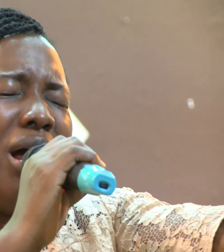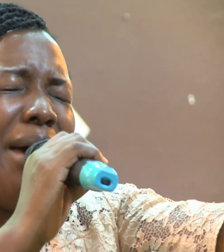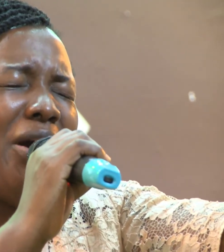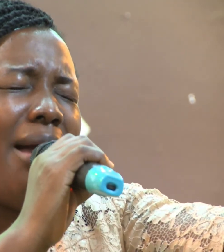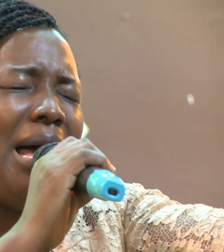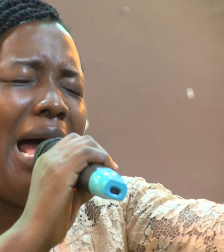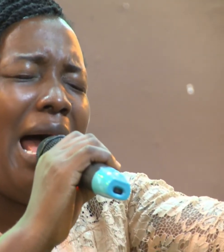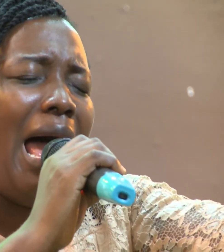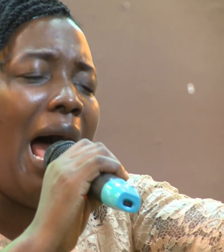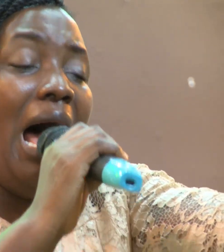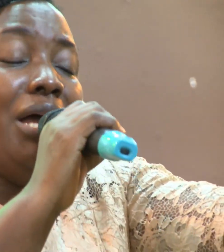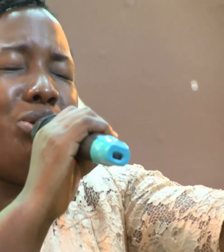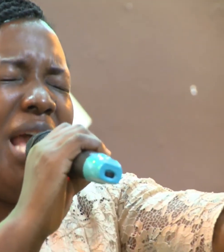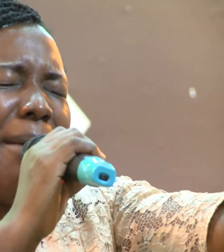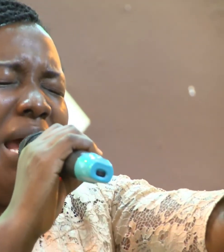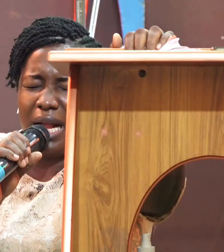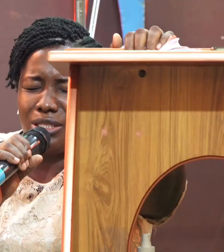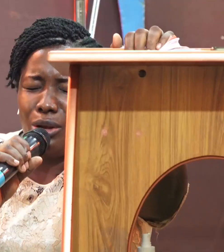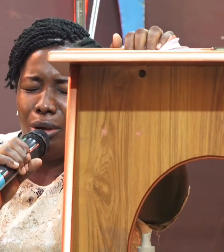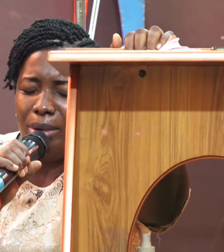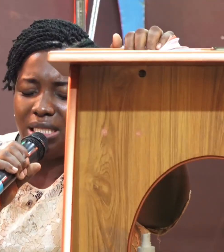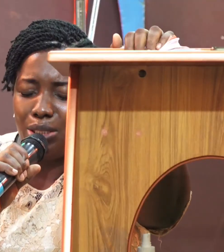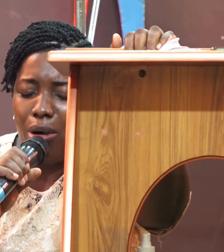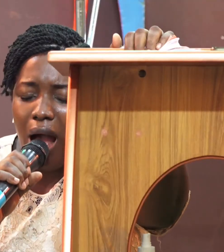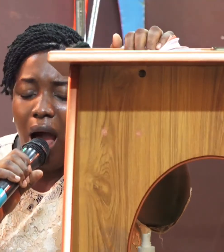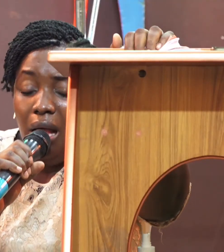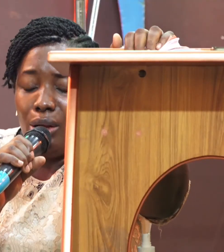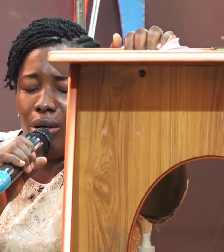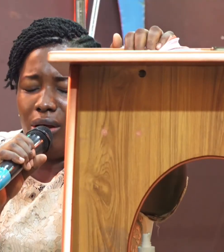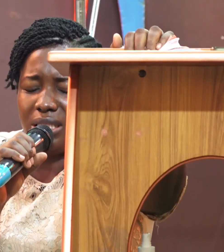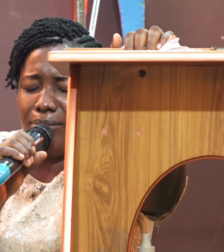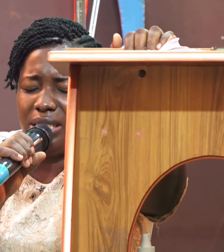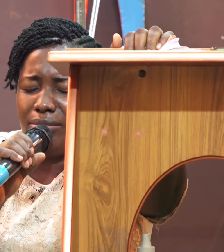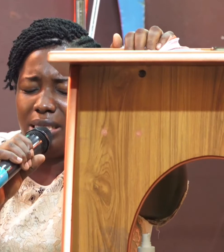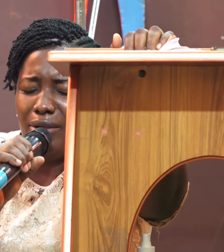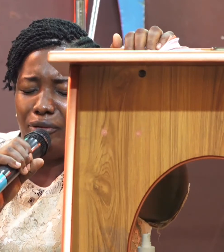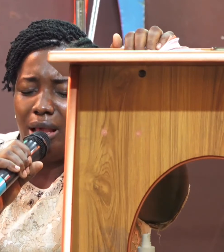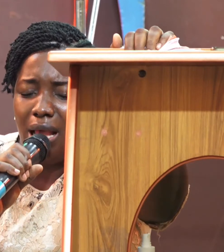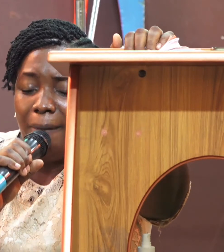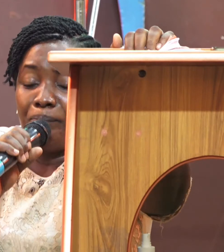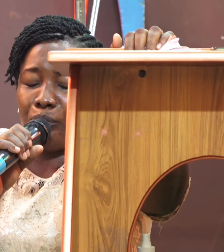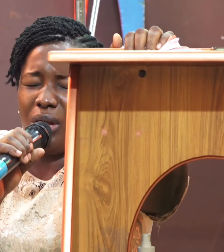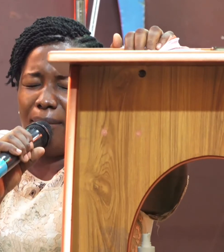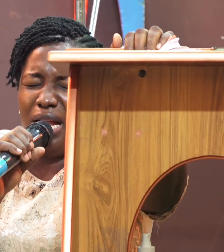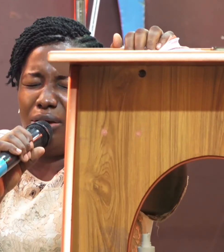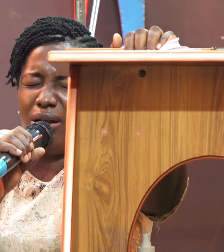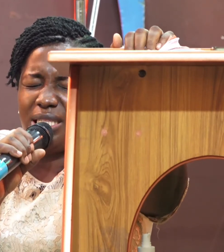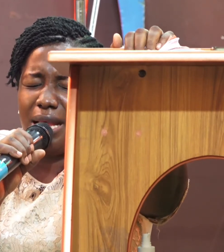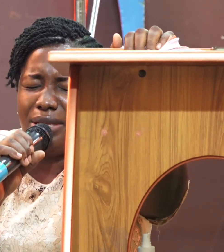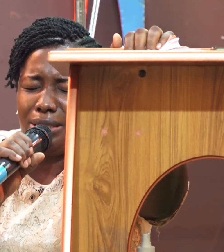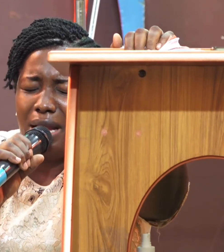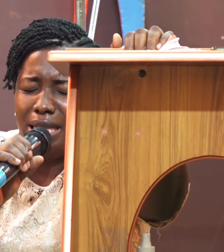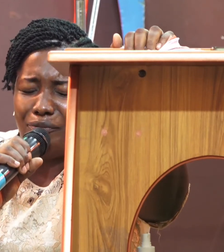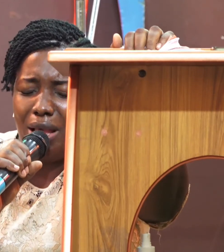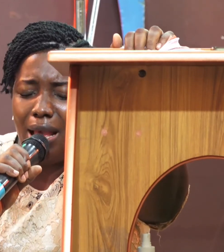tunokole mukama tuyambe katonda omwesigwa Longo se miti majafe. Mukama longo